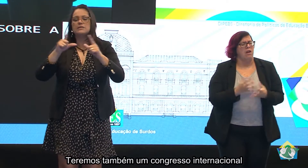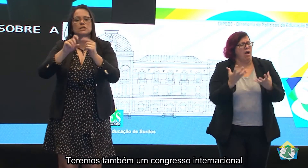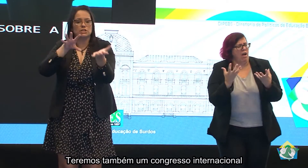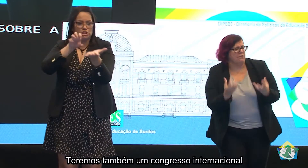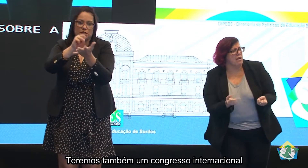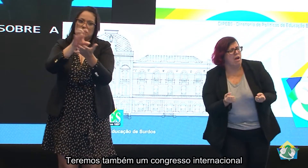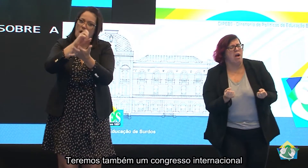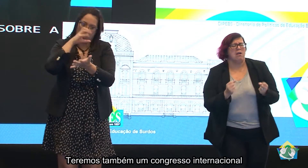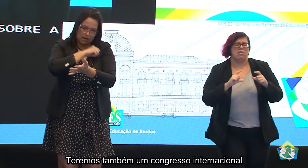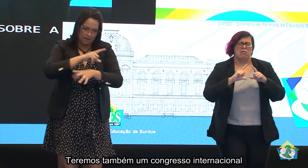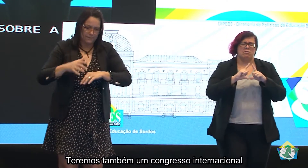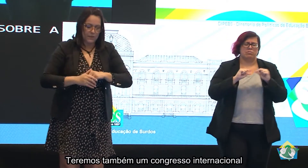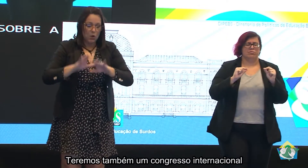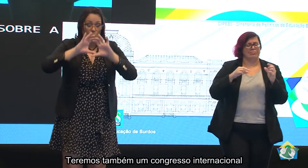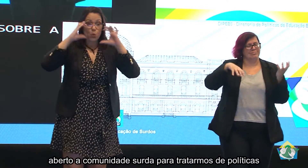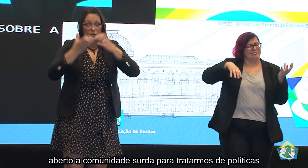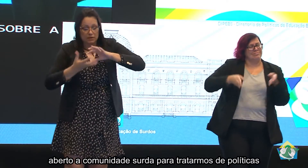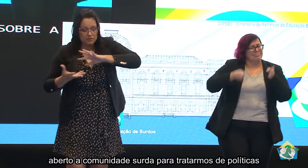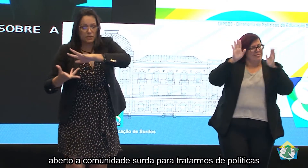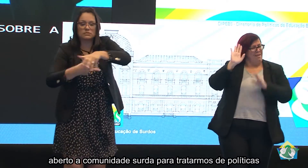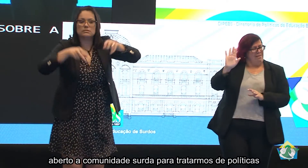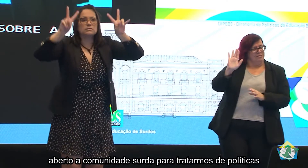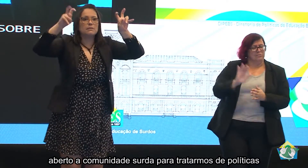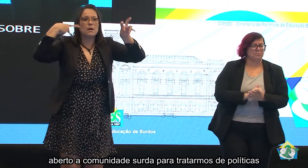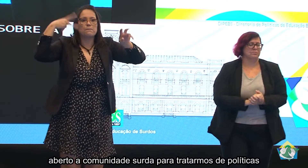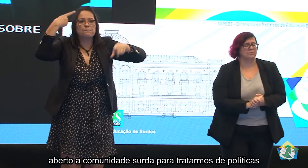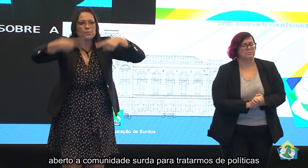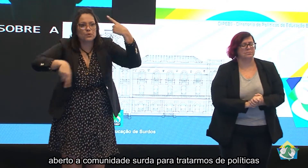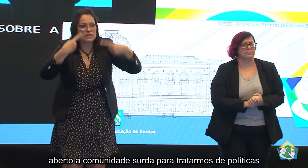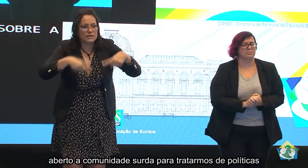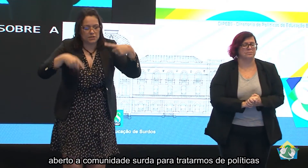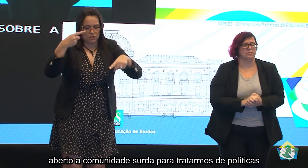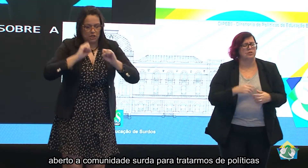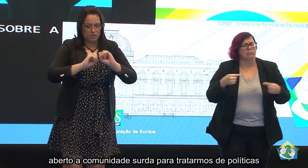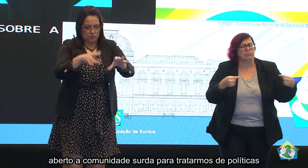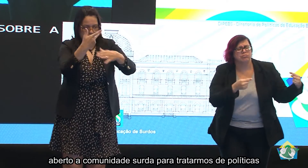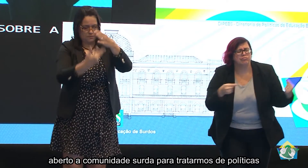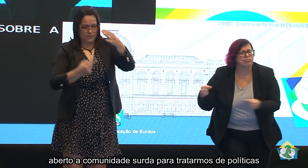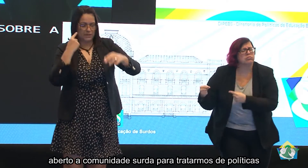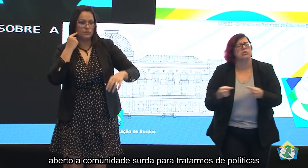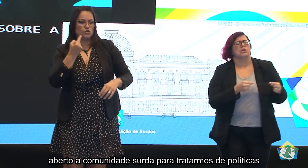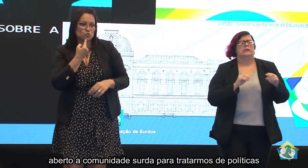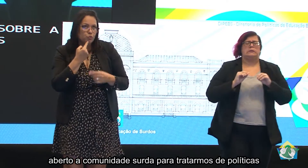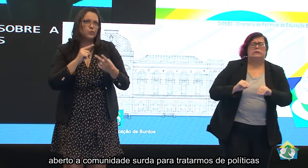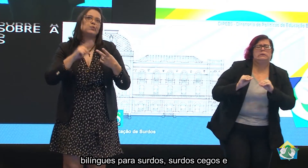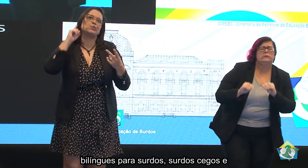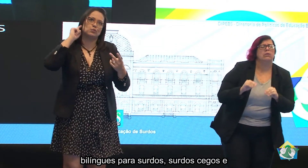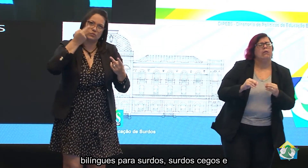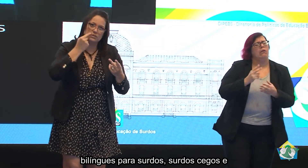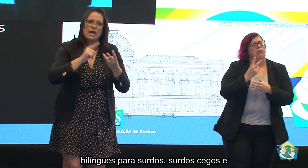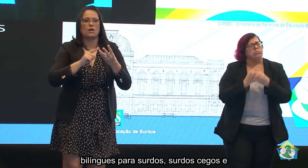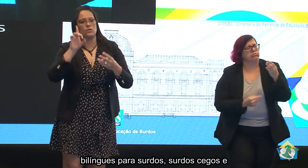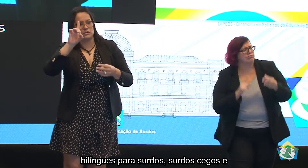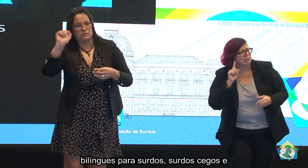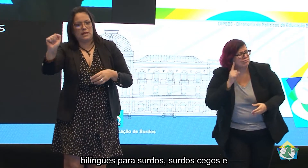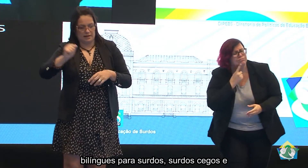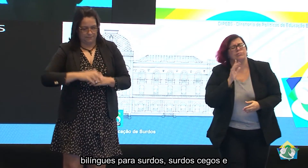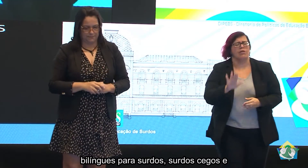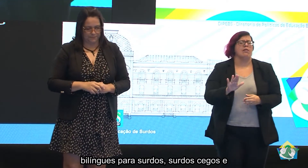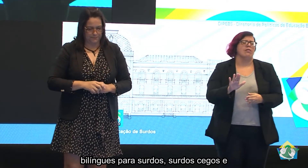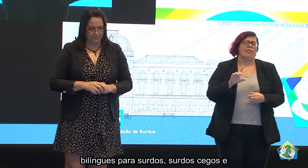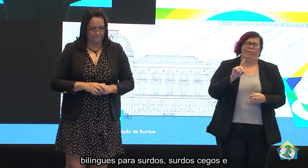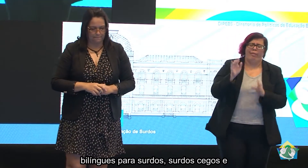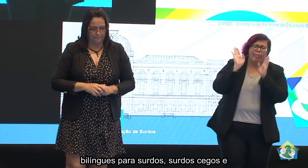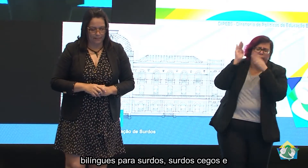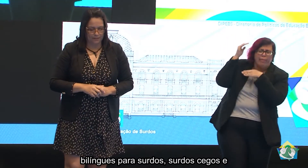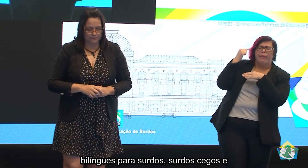Teremos também um congresso internacional aberto à comunidade surda para tratarmos de políticas bilíngues